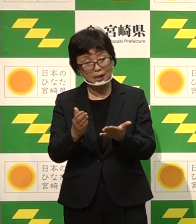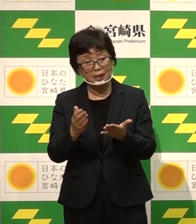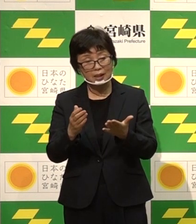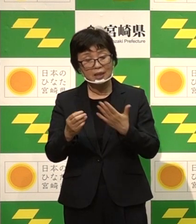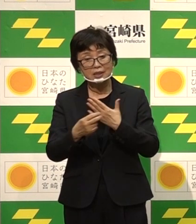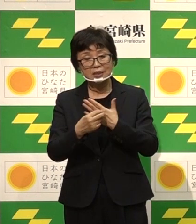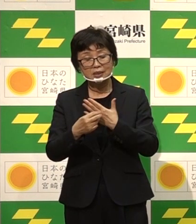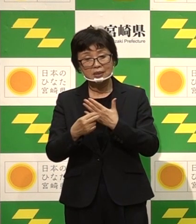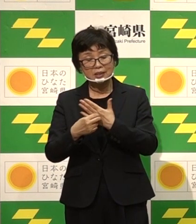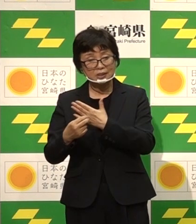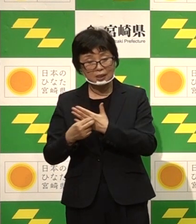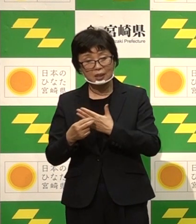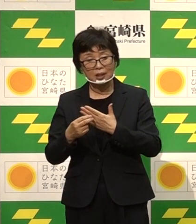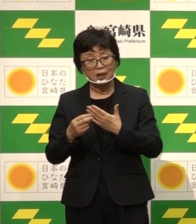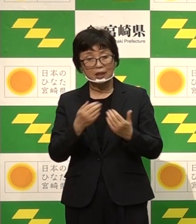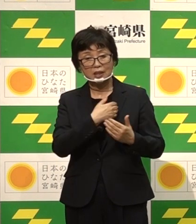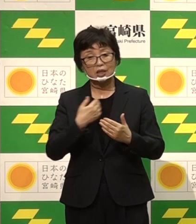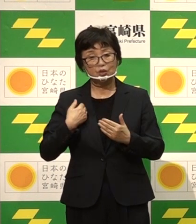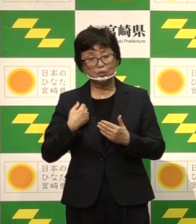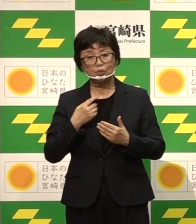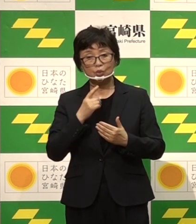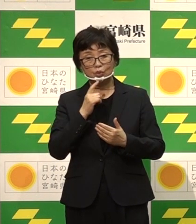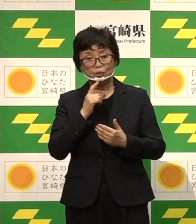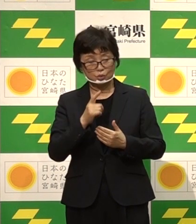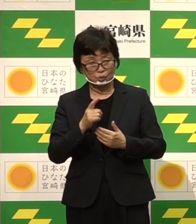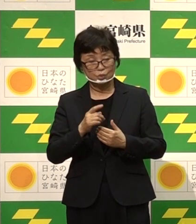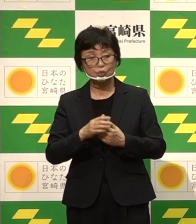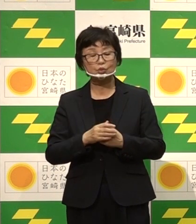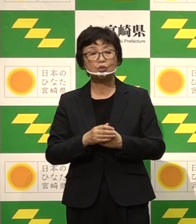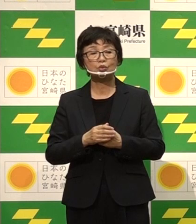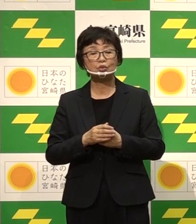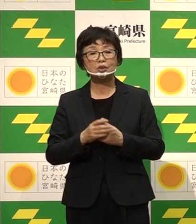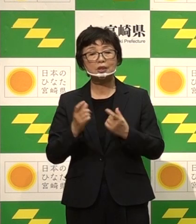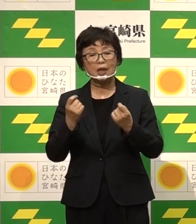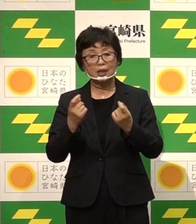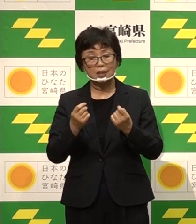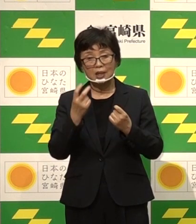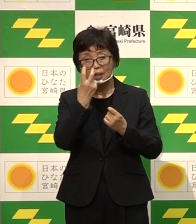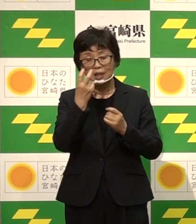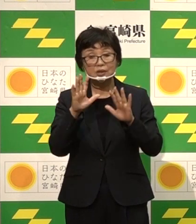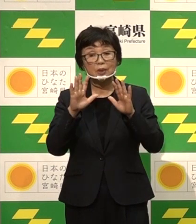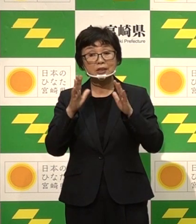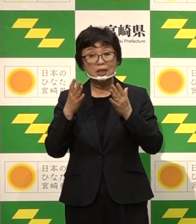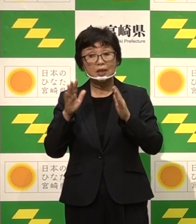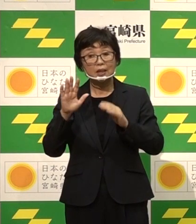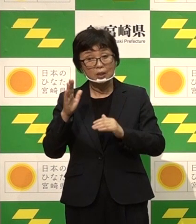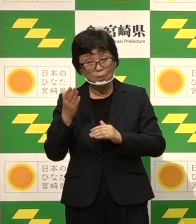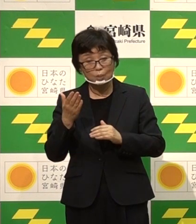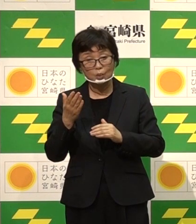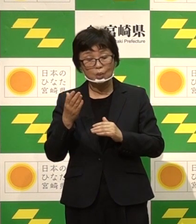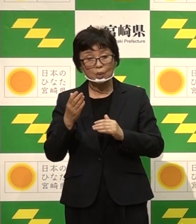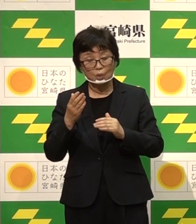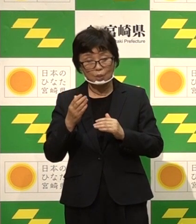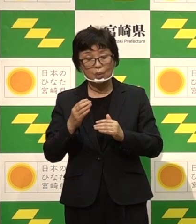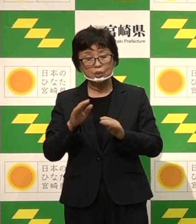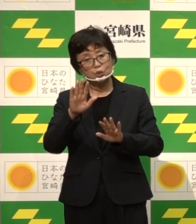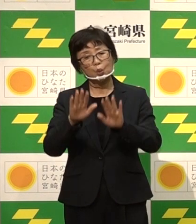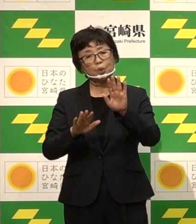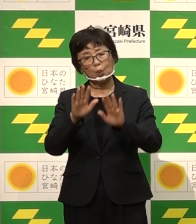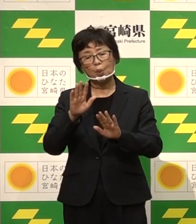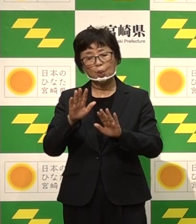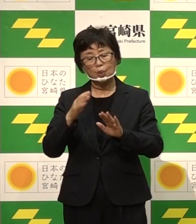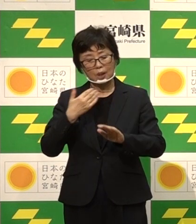断が可能となっております。従いまして、検査はしないけれども臨床症状